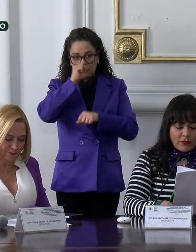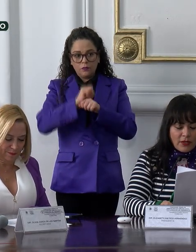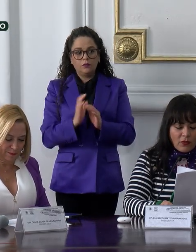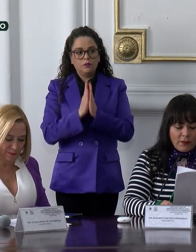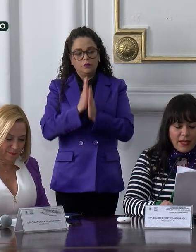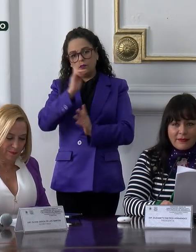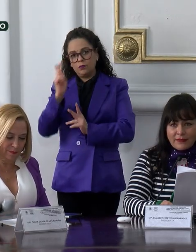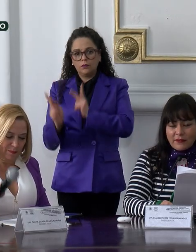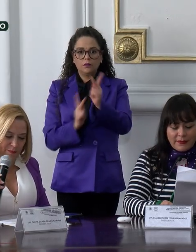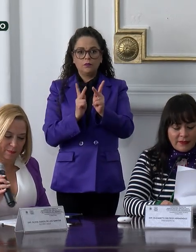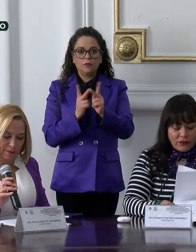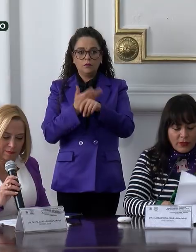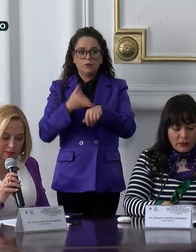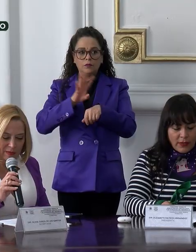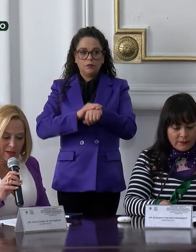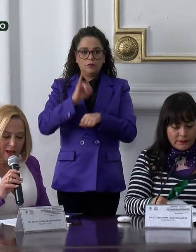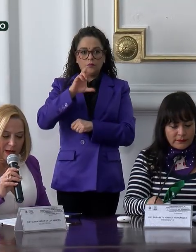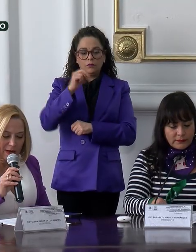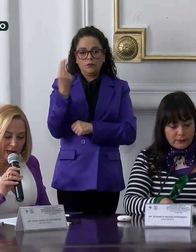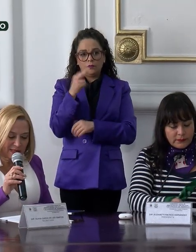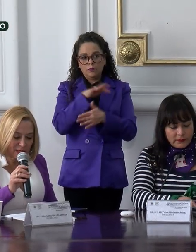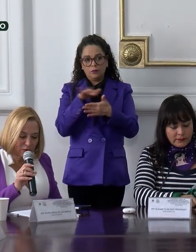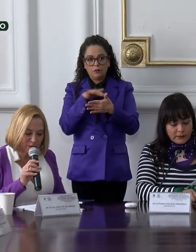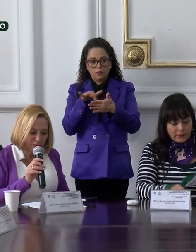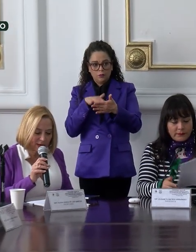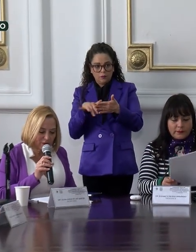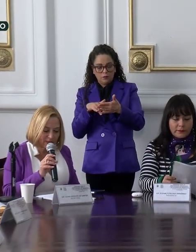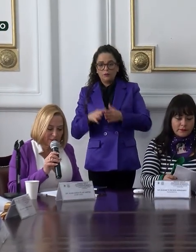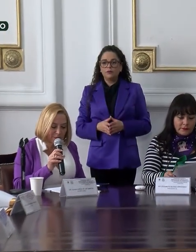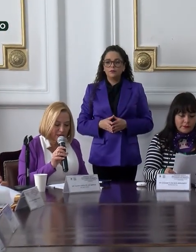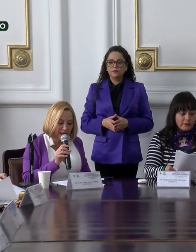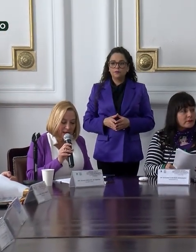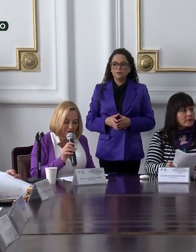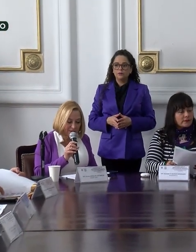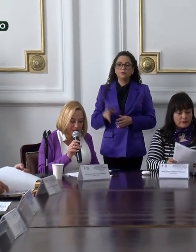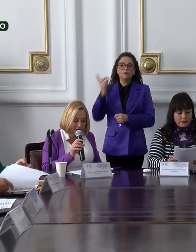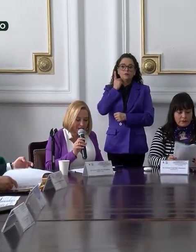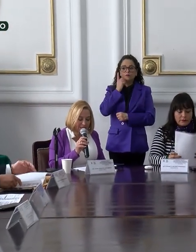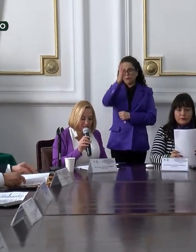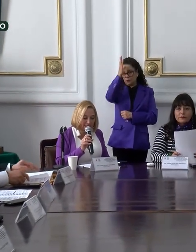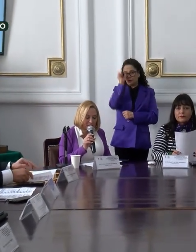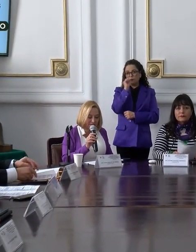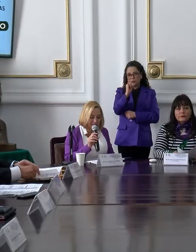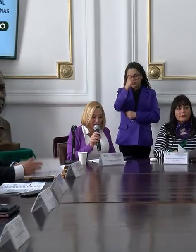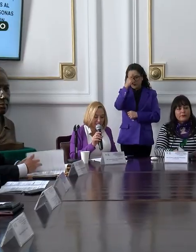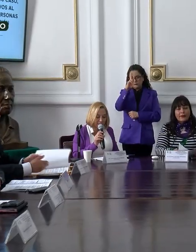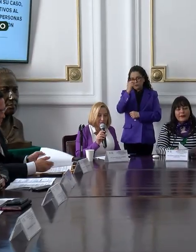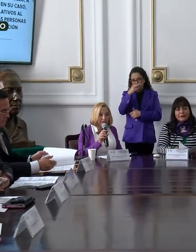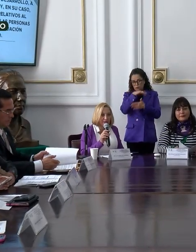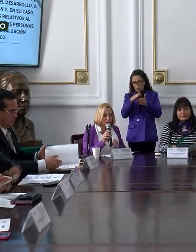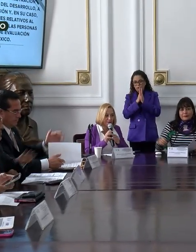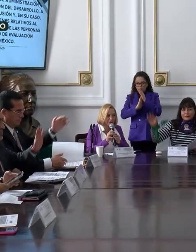en votación económica si es de dispensarse su lectura. Las y los diputados que estén por la afirmativa, sírvanse